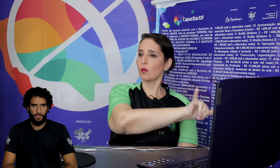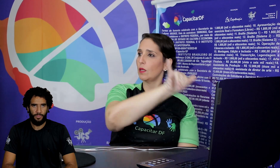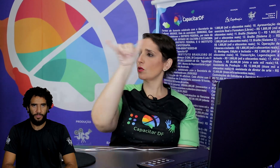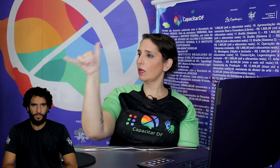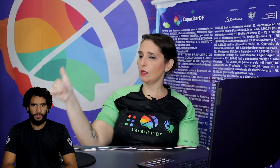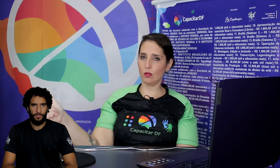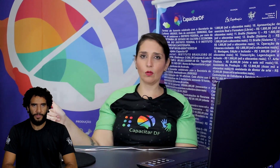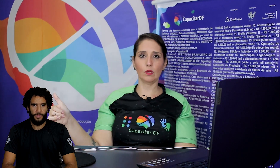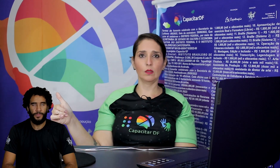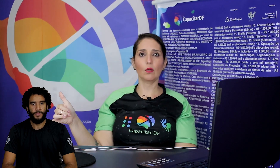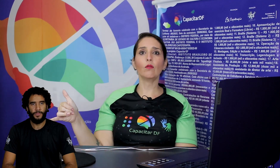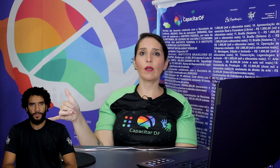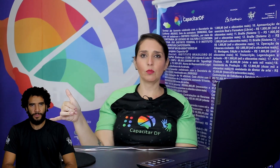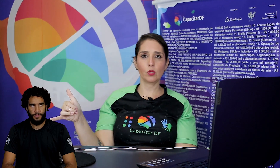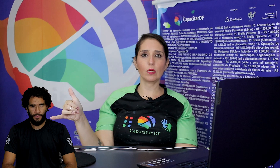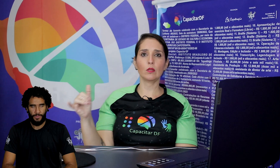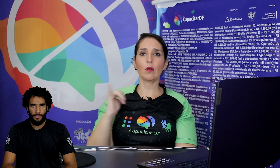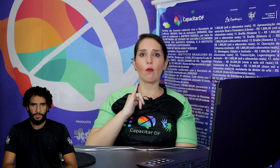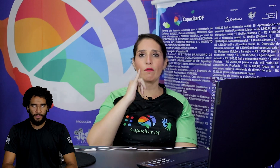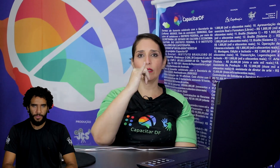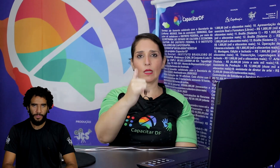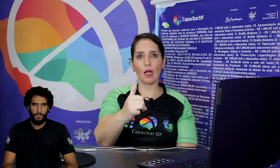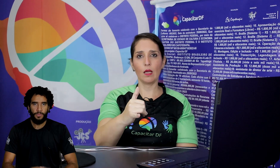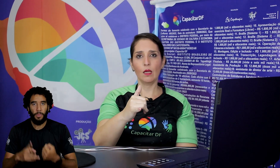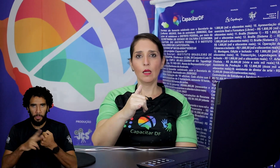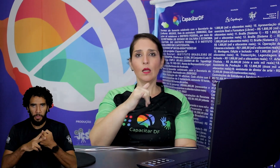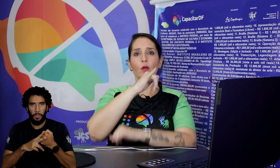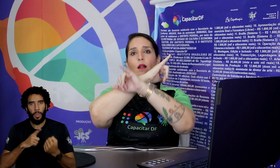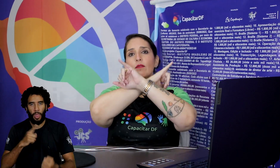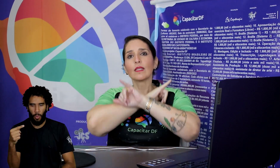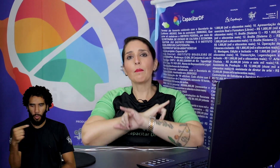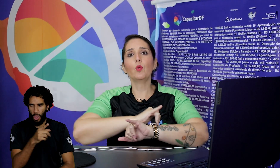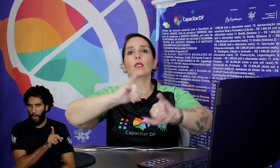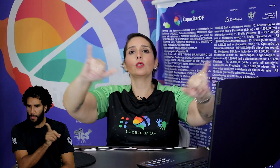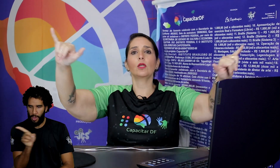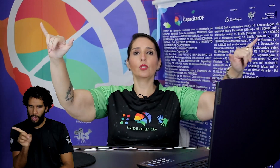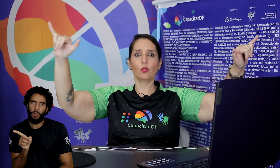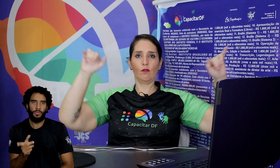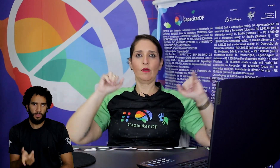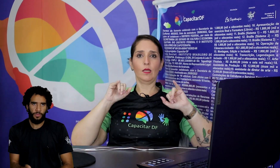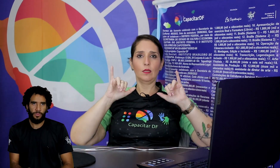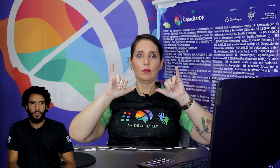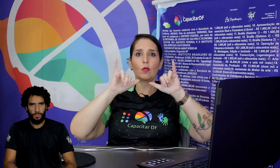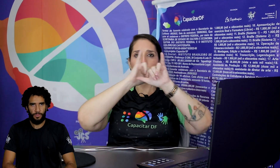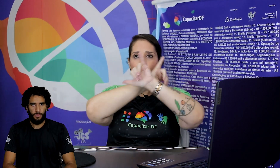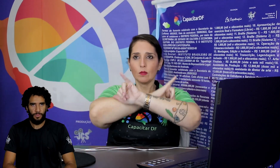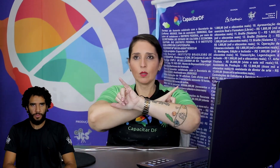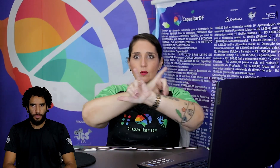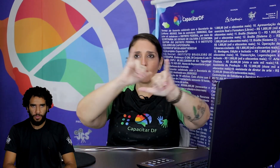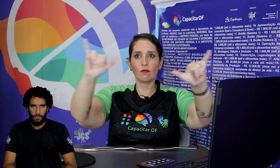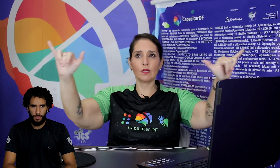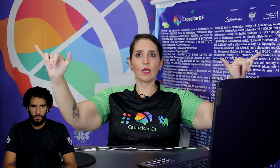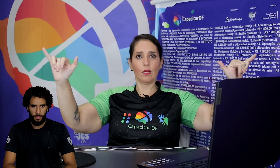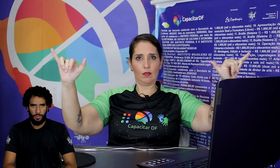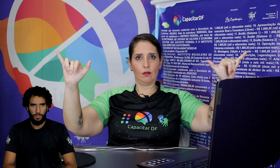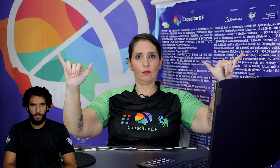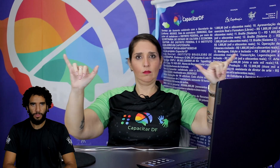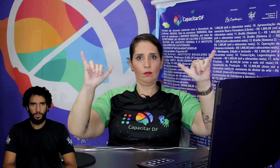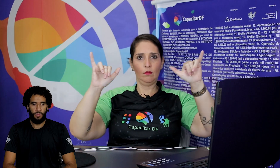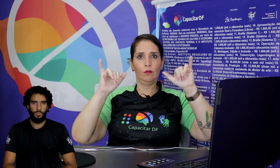gente também direciona. Então, o verbo direcional, avisar. Eu quero avisar muita gente de uma vez, com as duas mãos,